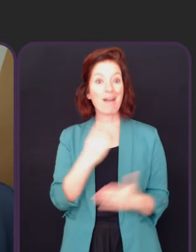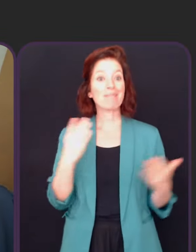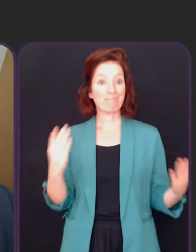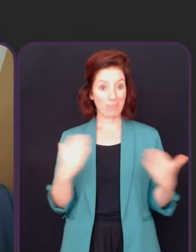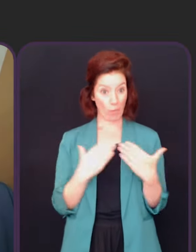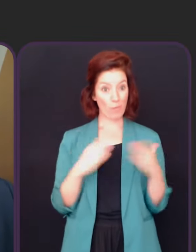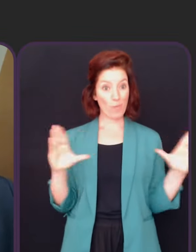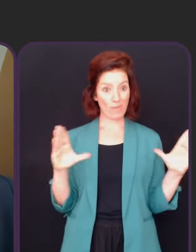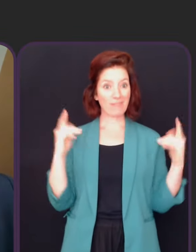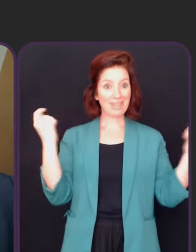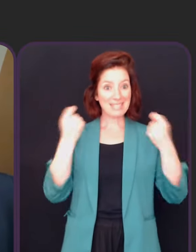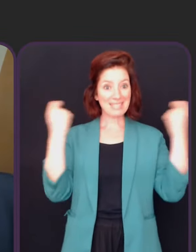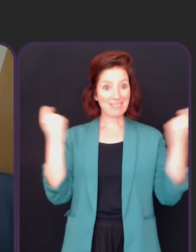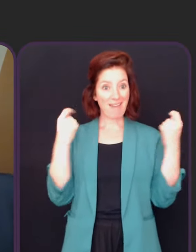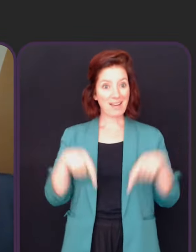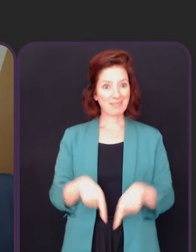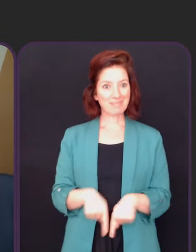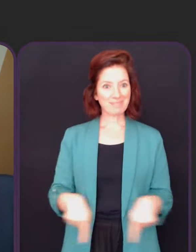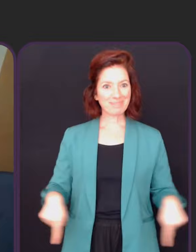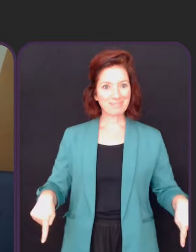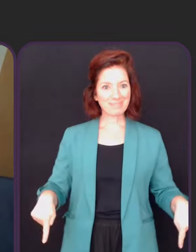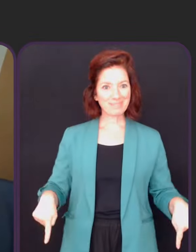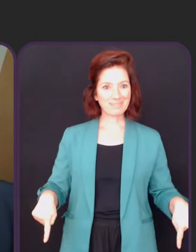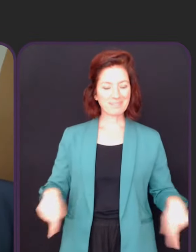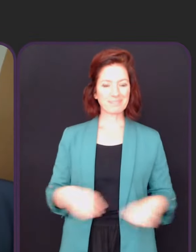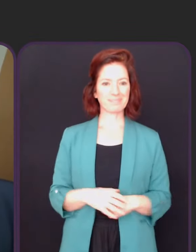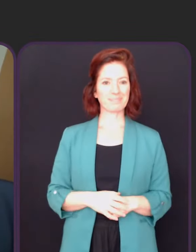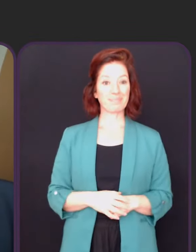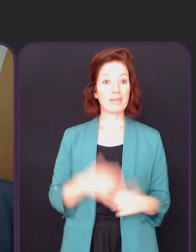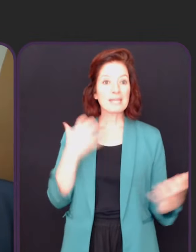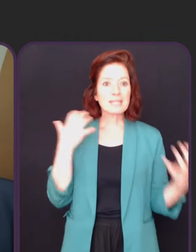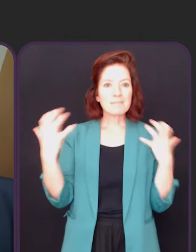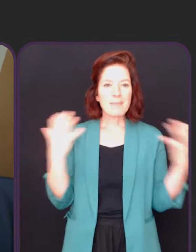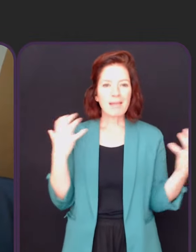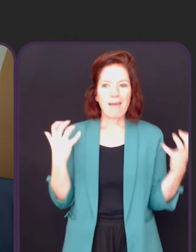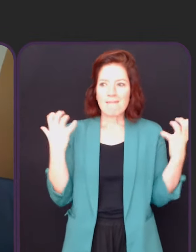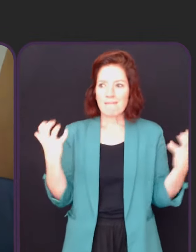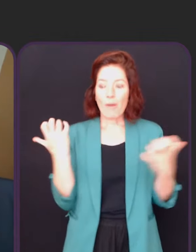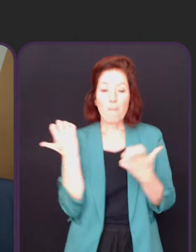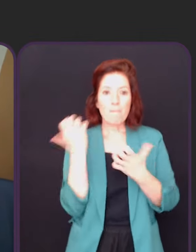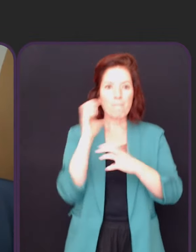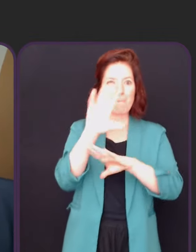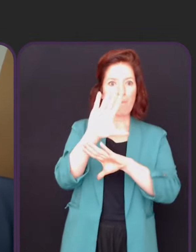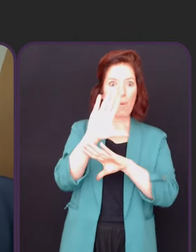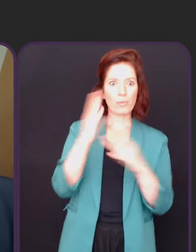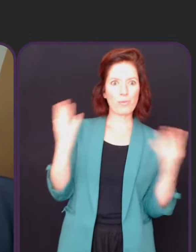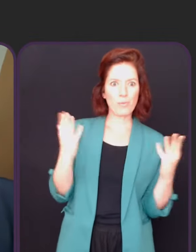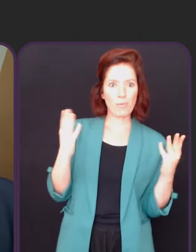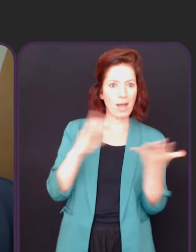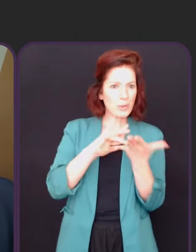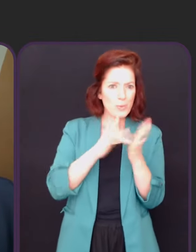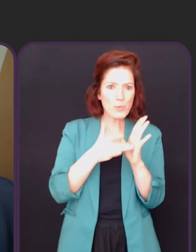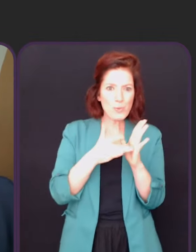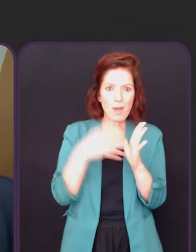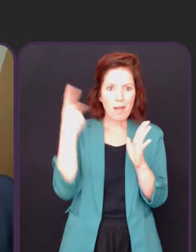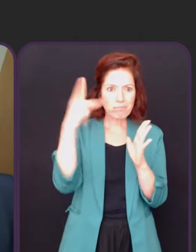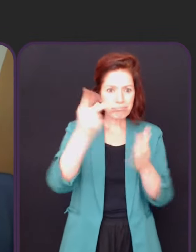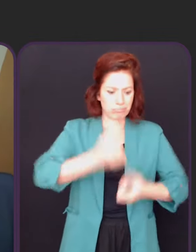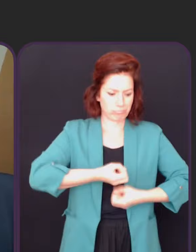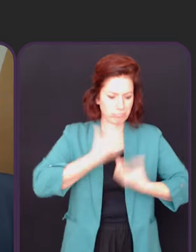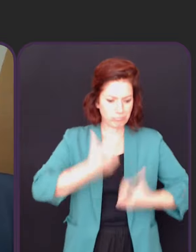à Uffolz. L'idée de ce spectacle, c'est de retrouver un maximum de visages, de réflexions,